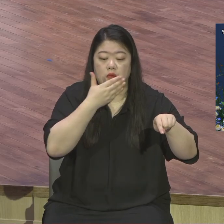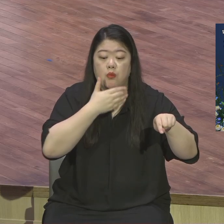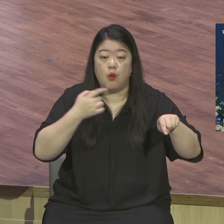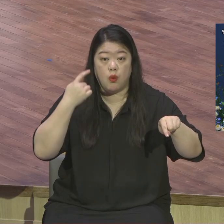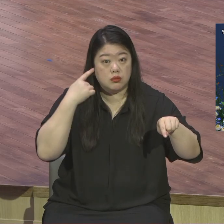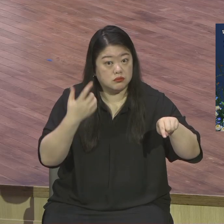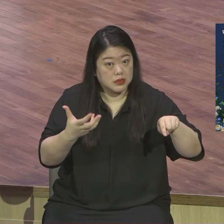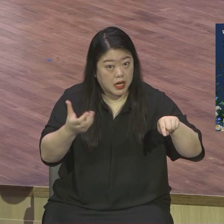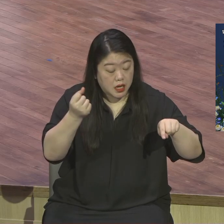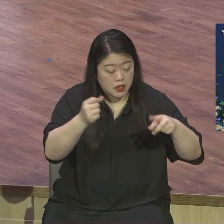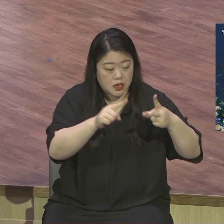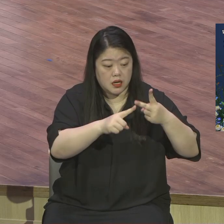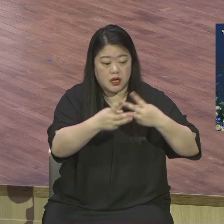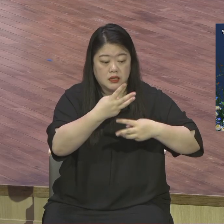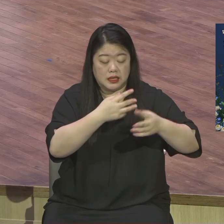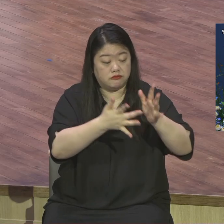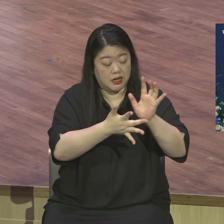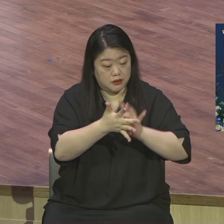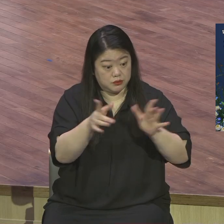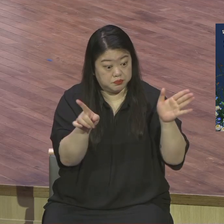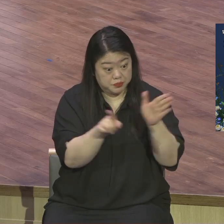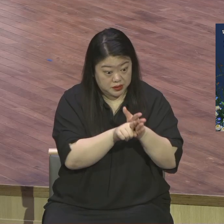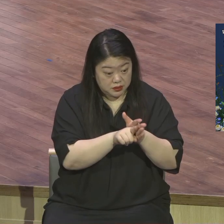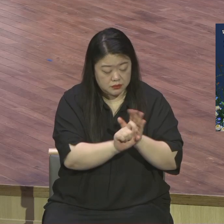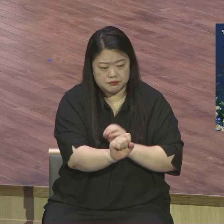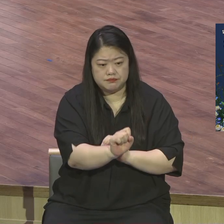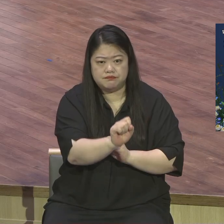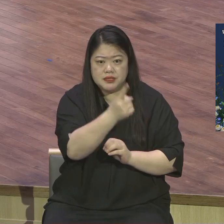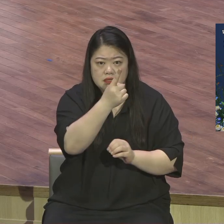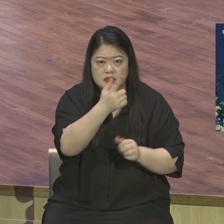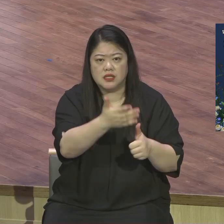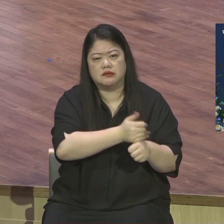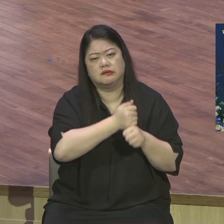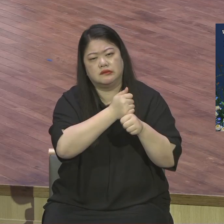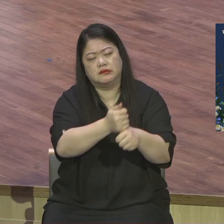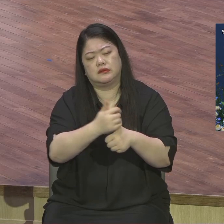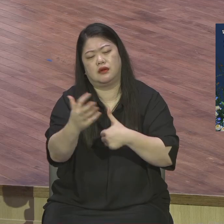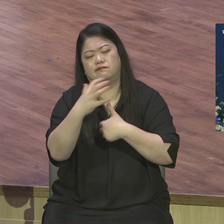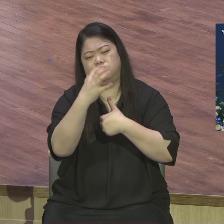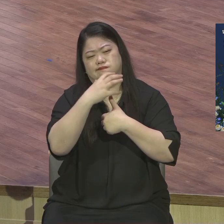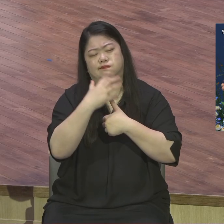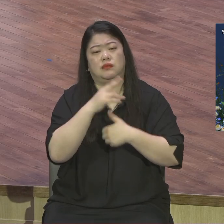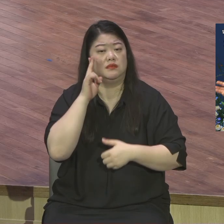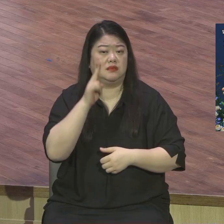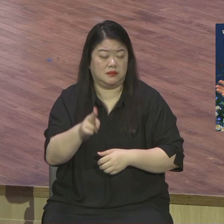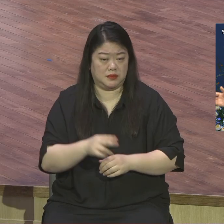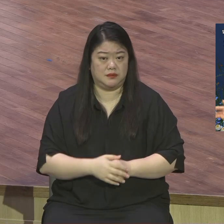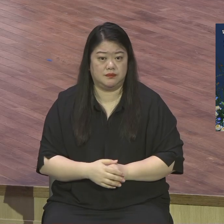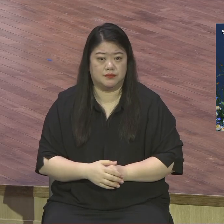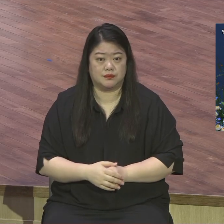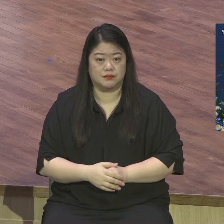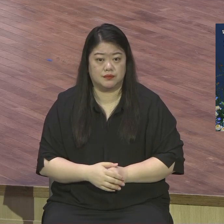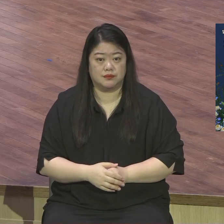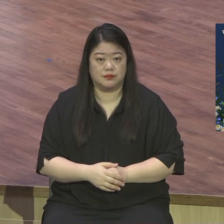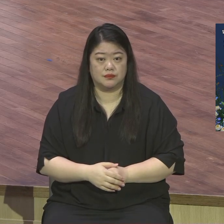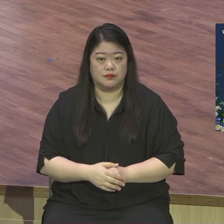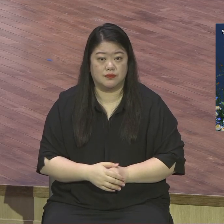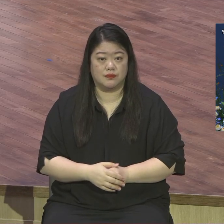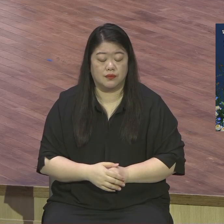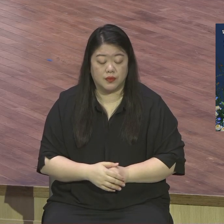있었어요 복음이 예루살렘에서 온 유대와 사마래로 퍼지면서 로마에까지 그렇게 막